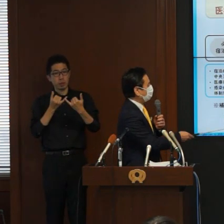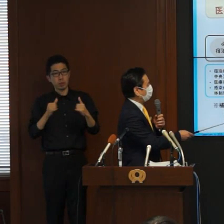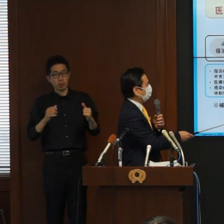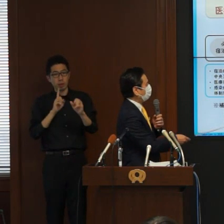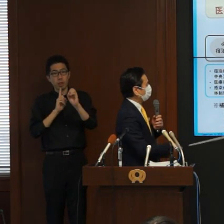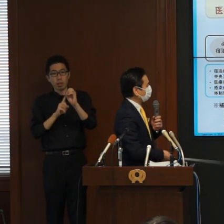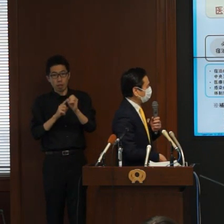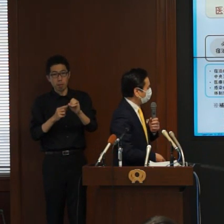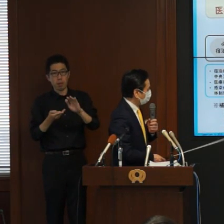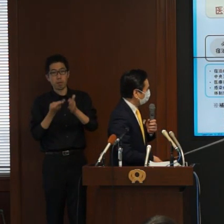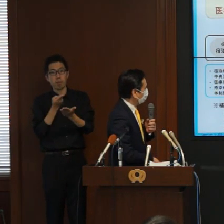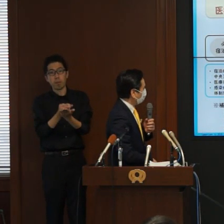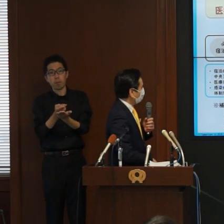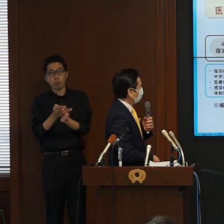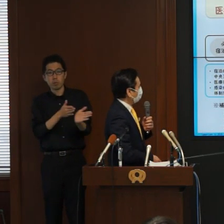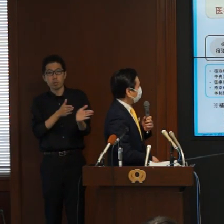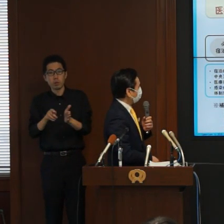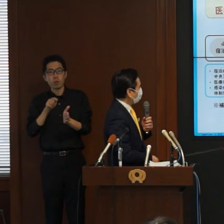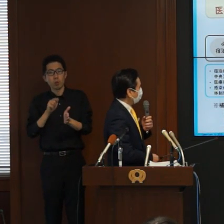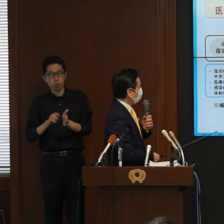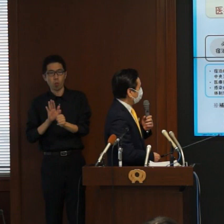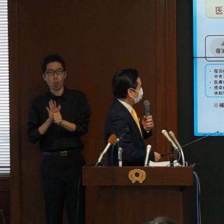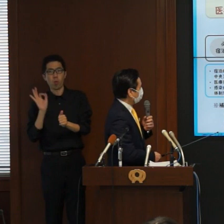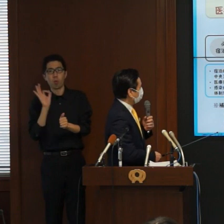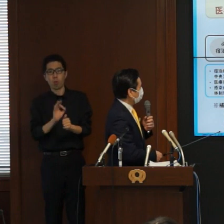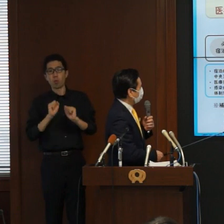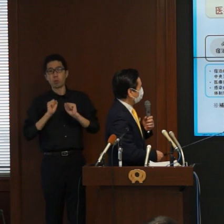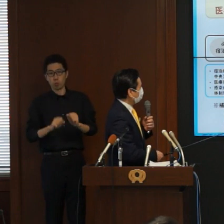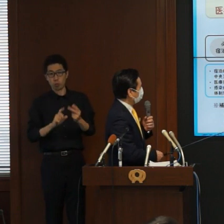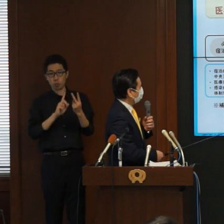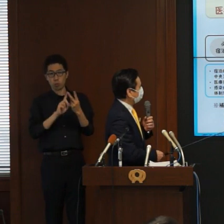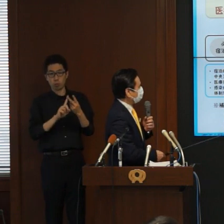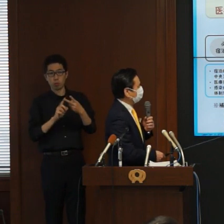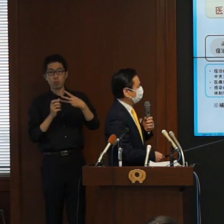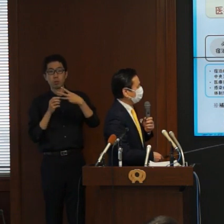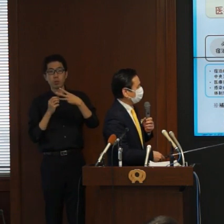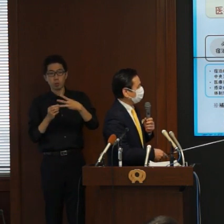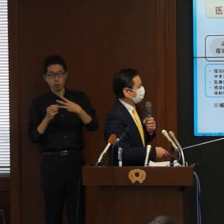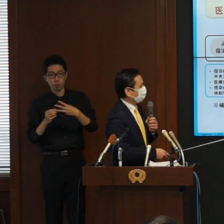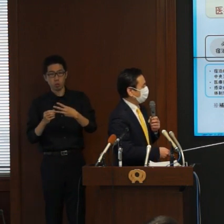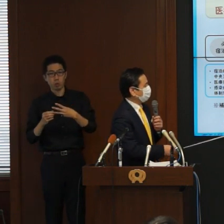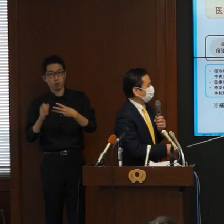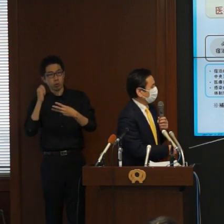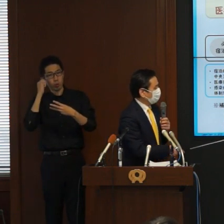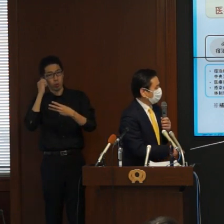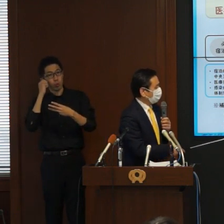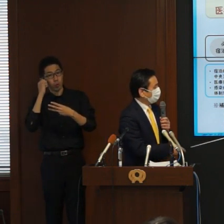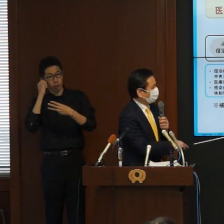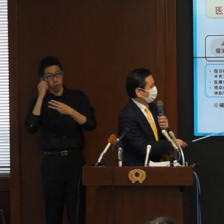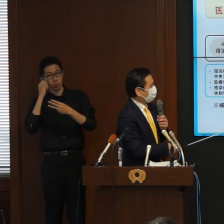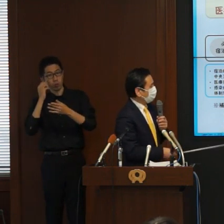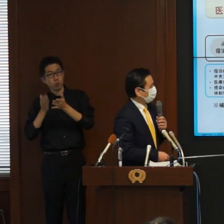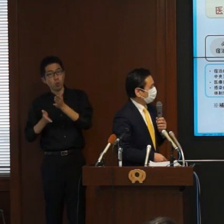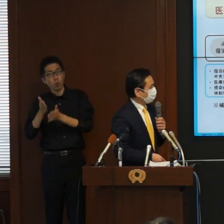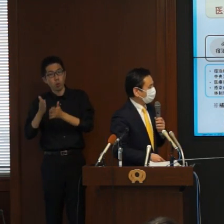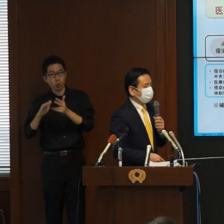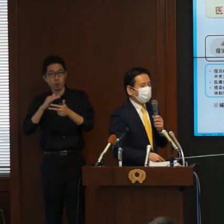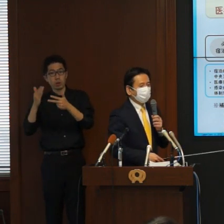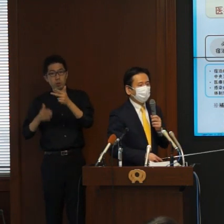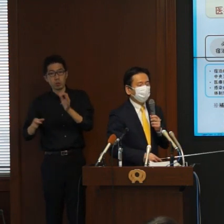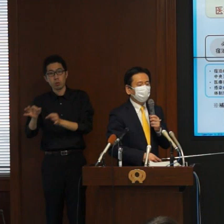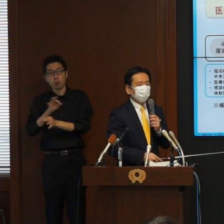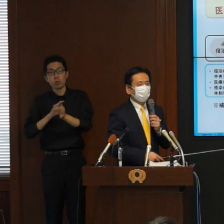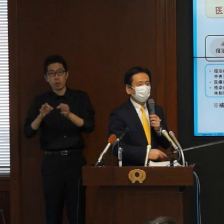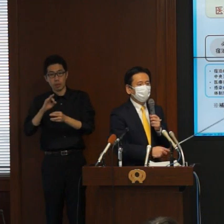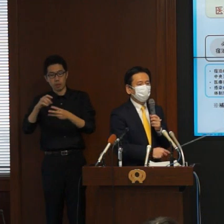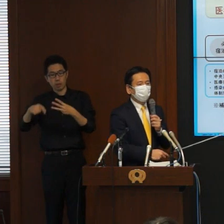部分が2億5000万円、そして宿泊療養施設の運営ということで、ここに2億4000